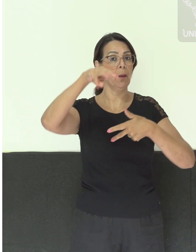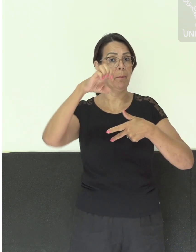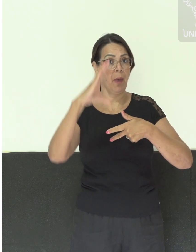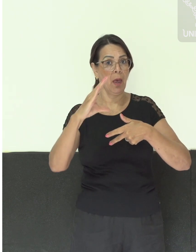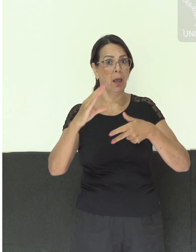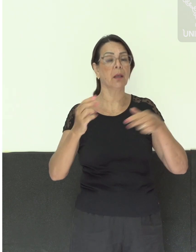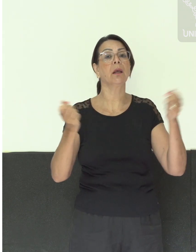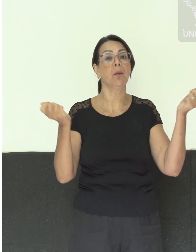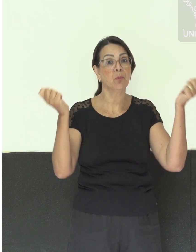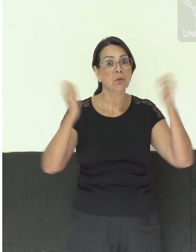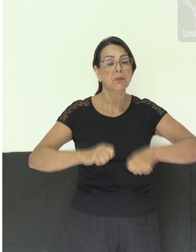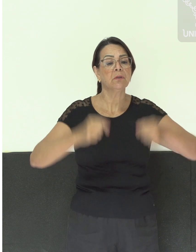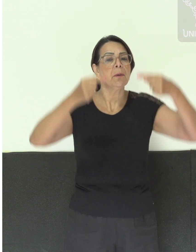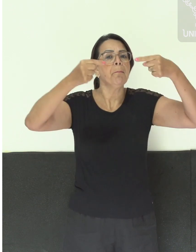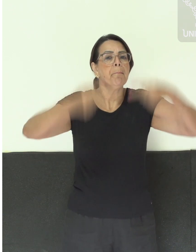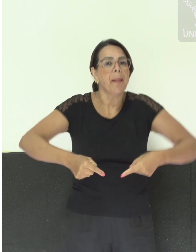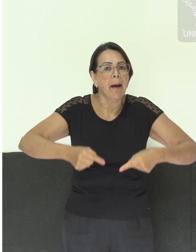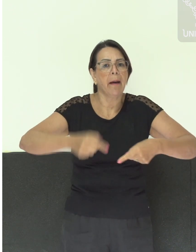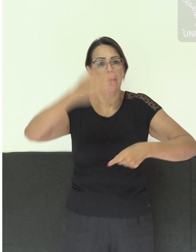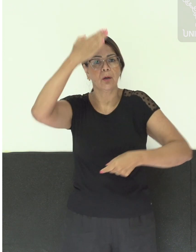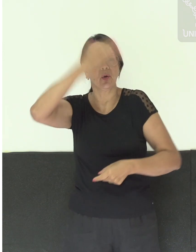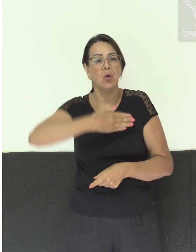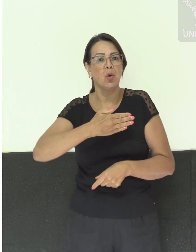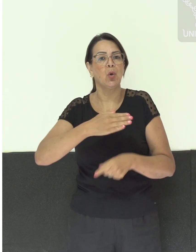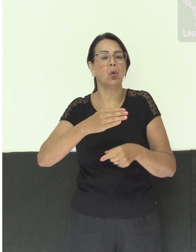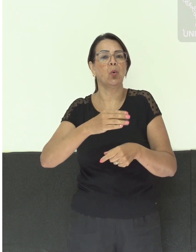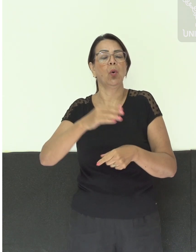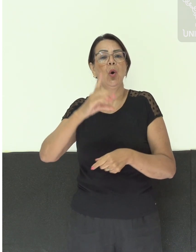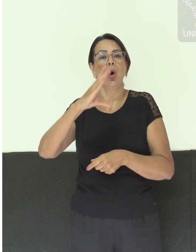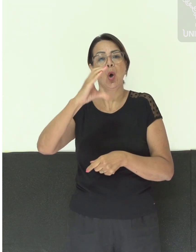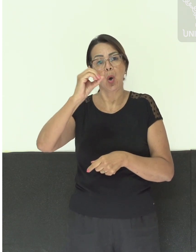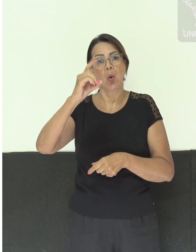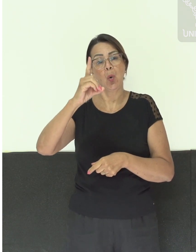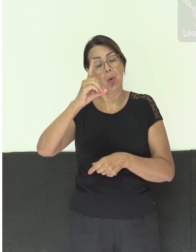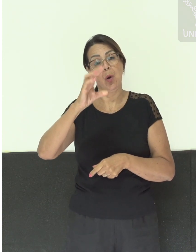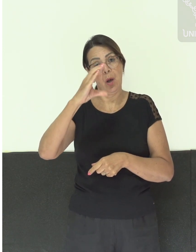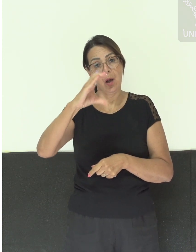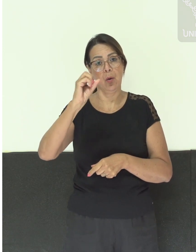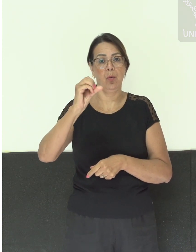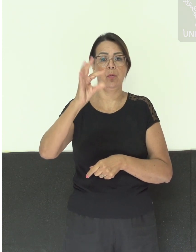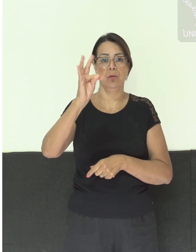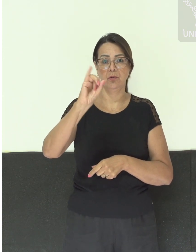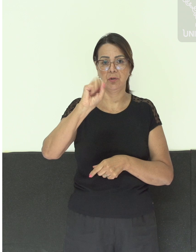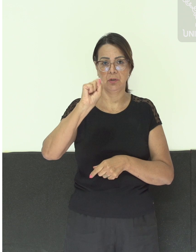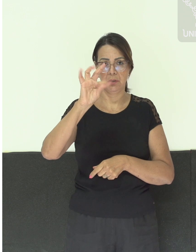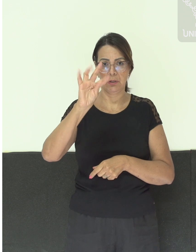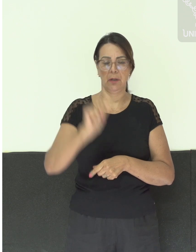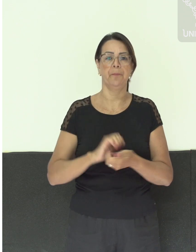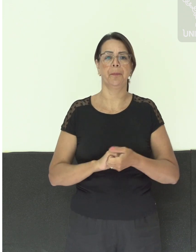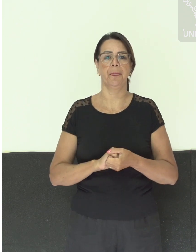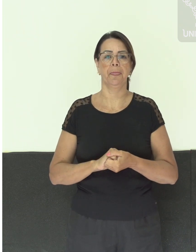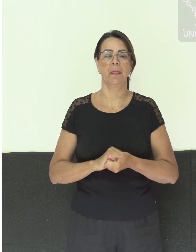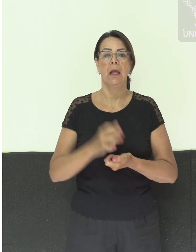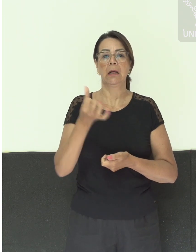de concorrer como candidato cotista. 6.8. Em atendimento ao disposto